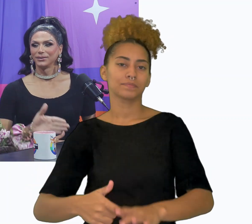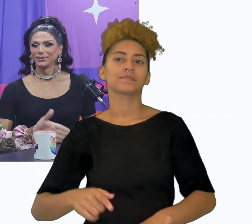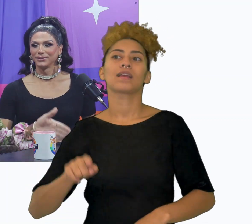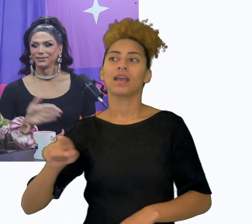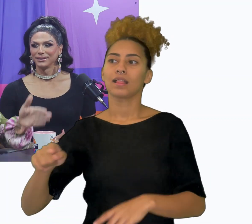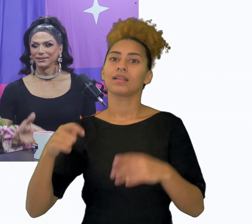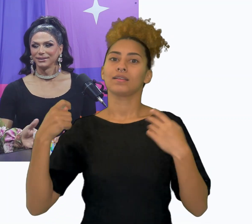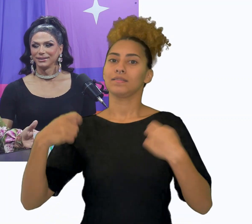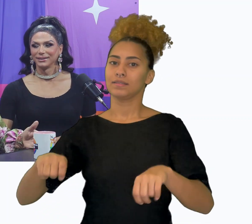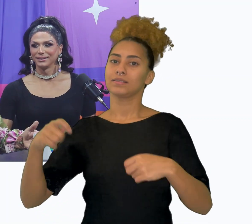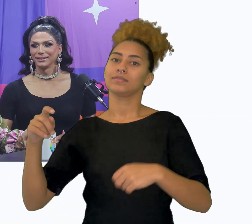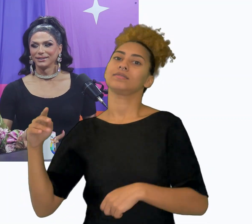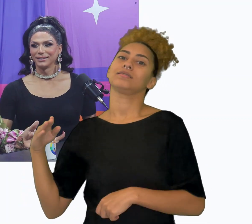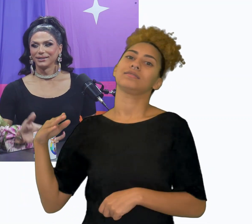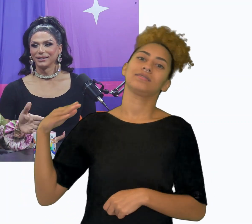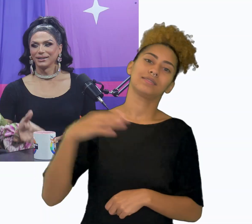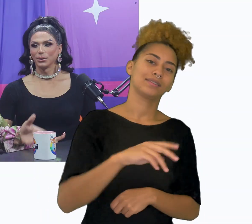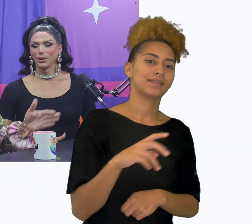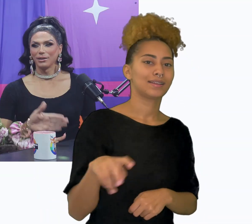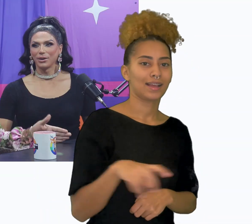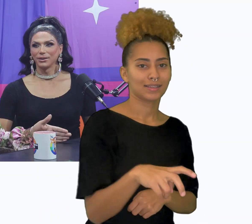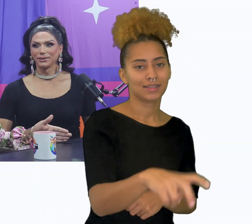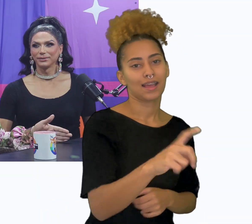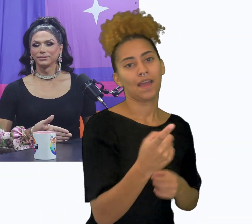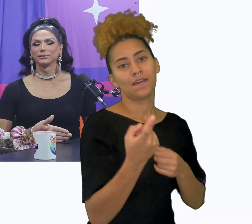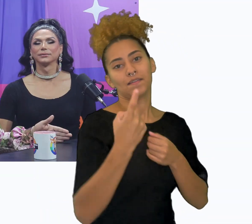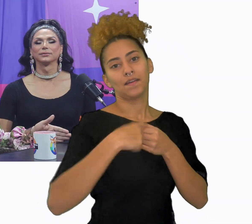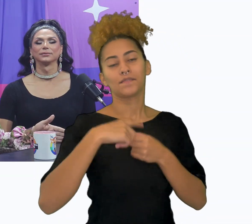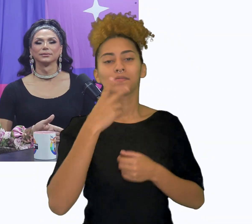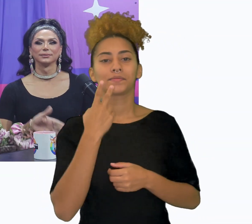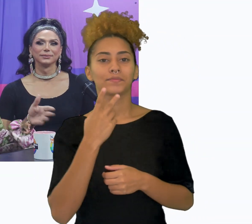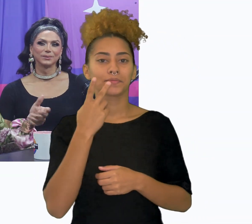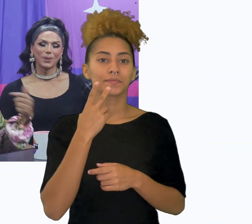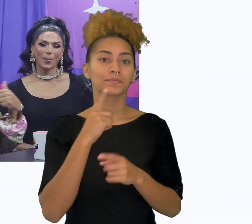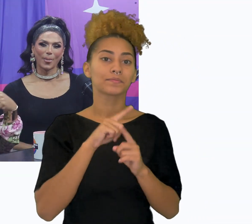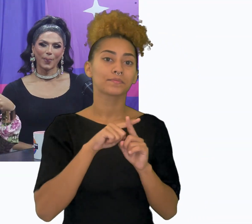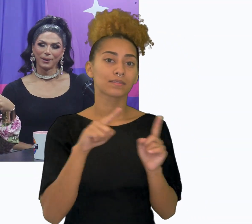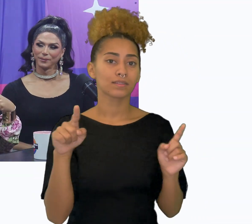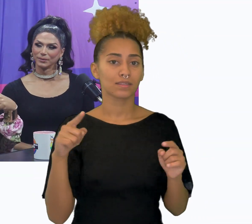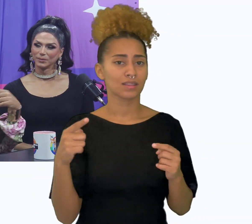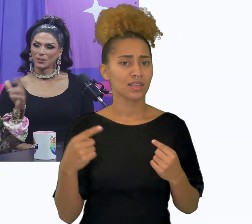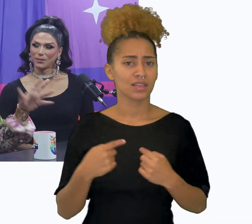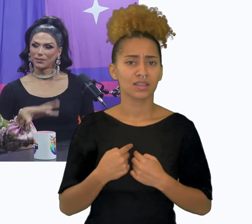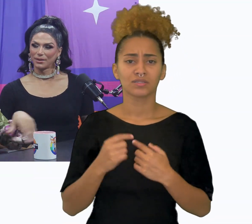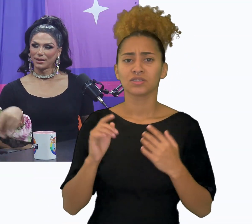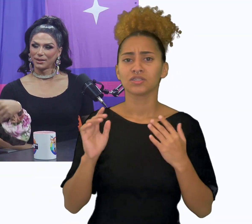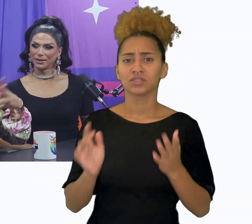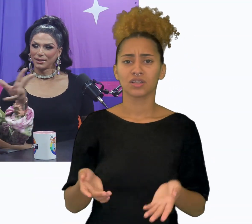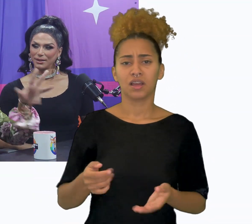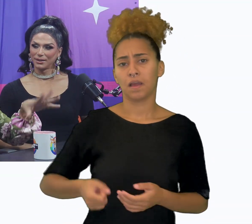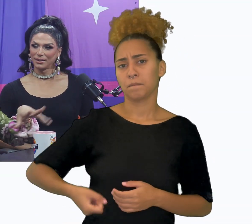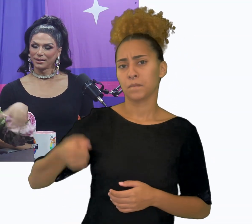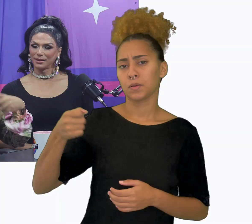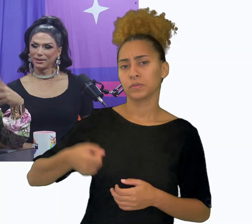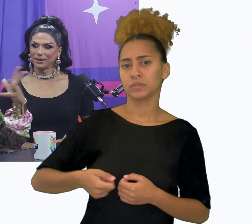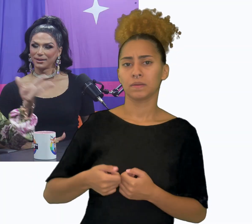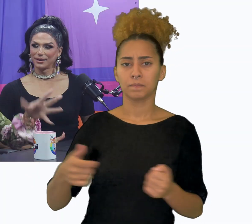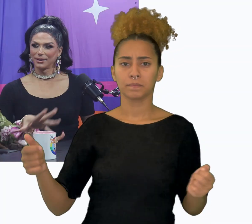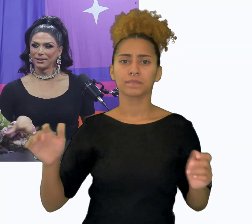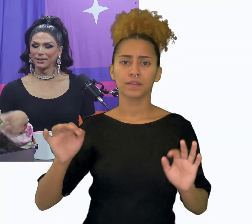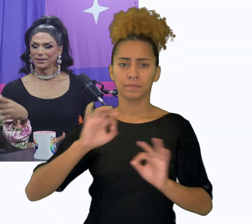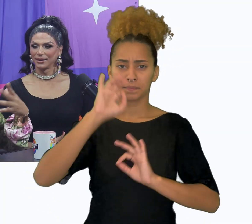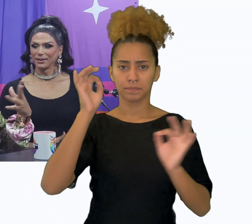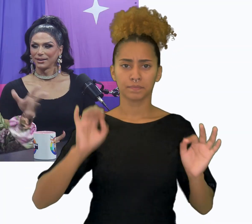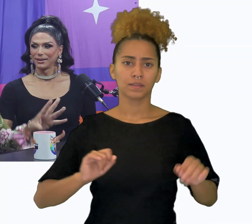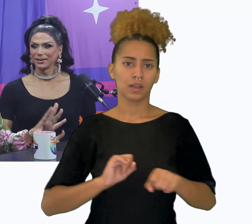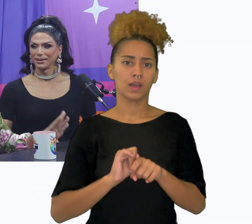ela teve que ir até Cascavel, deixar o CD e voltar Legal. pra Fortaleza. Só que eu já tava com a minha bolsa aberta, eu ia me montar,